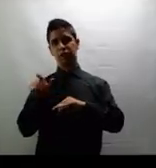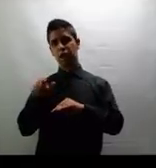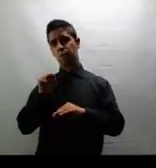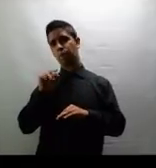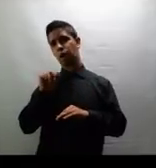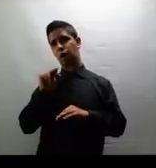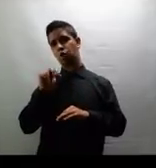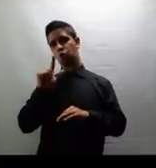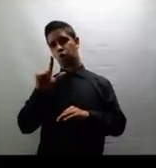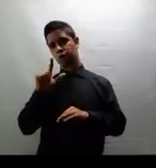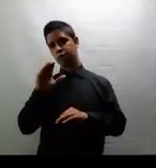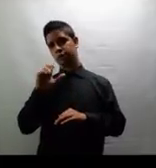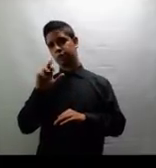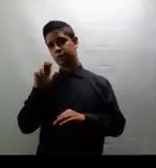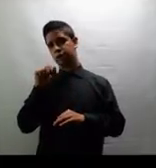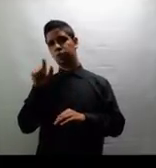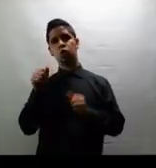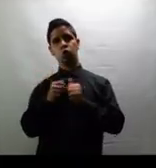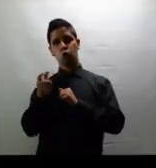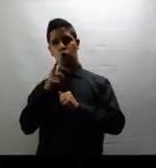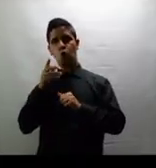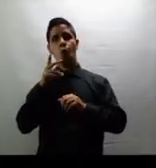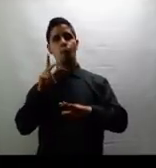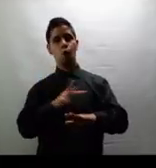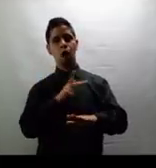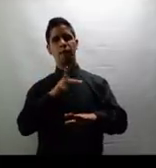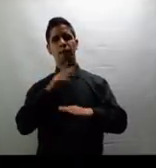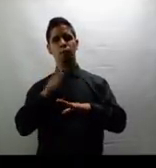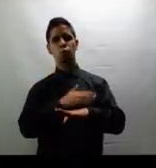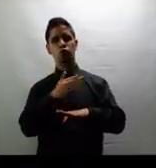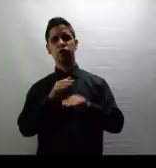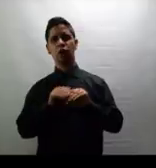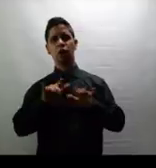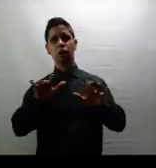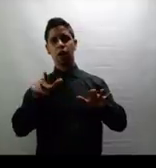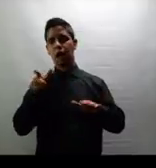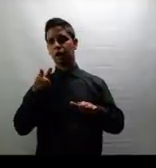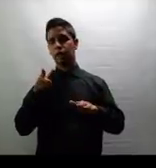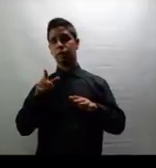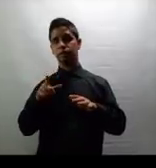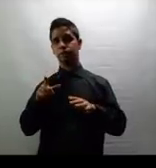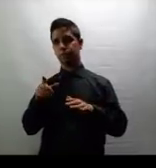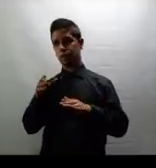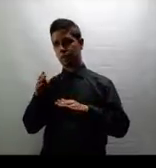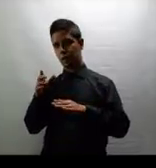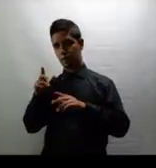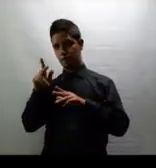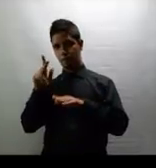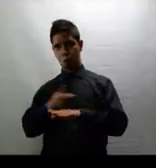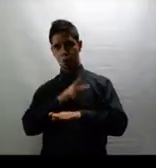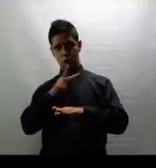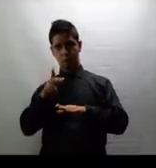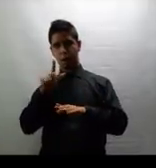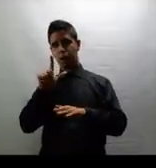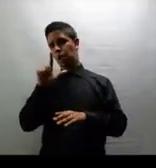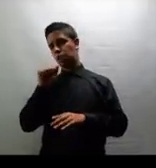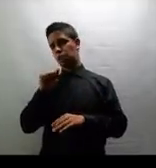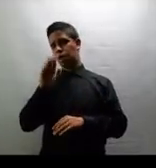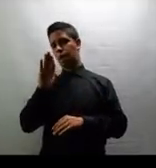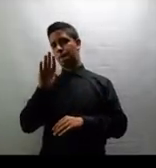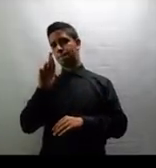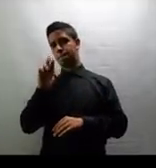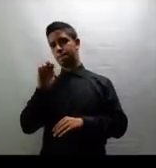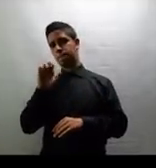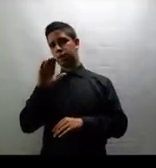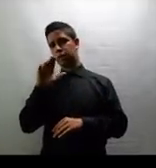los poemas musicalizados de machado aquí se musicalizó en la derecha de jose de josé de diego lo musical